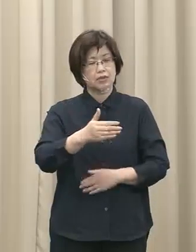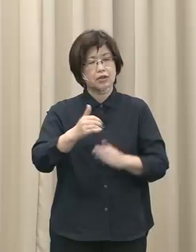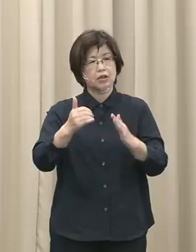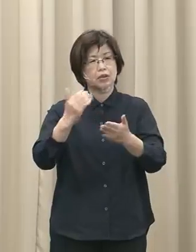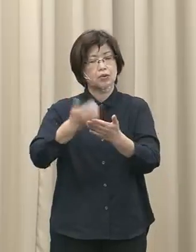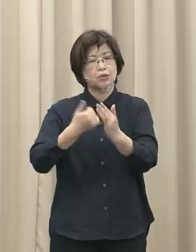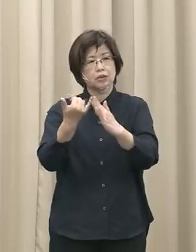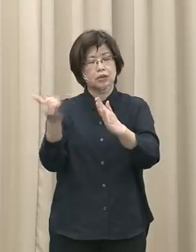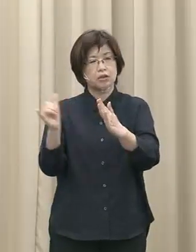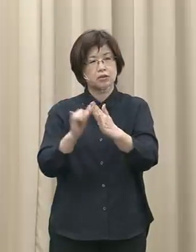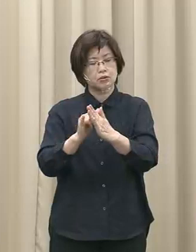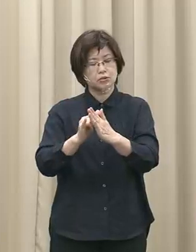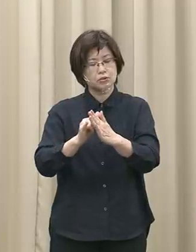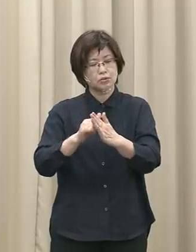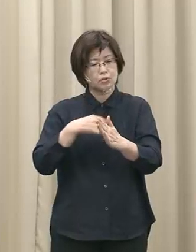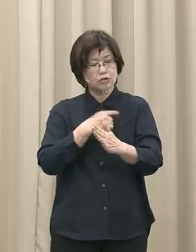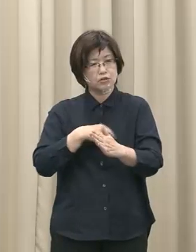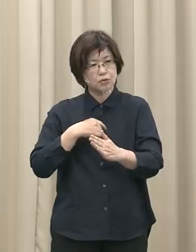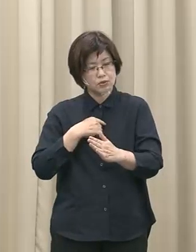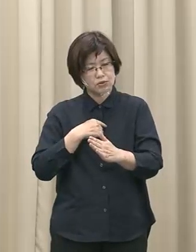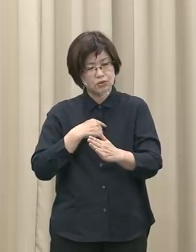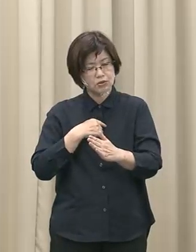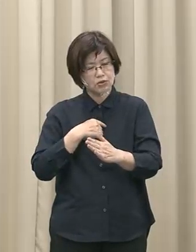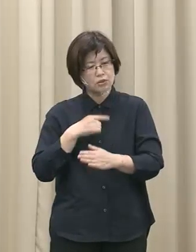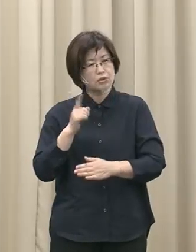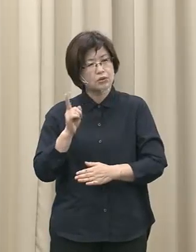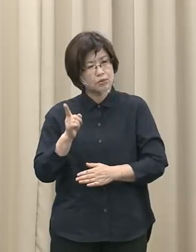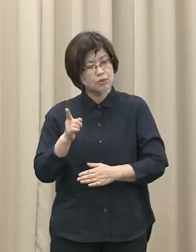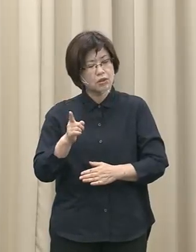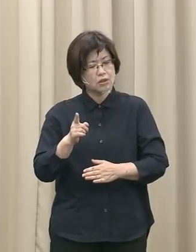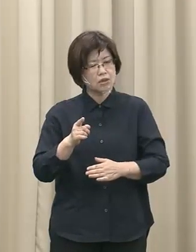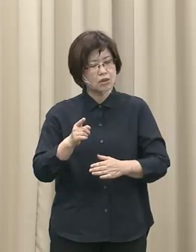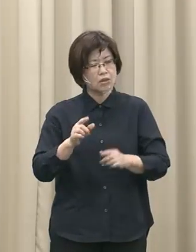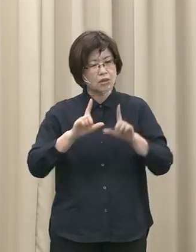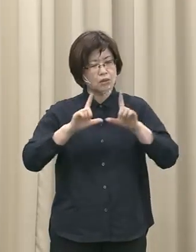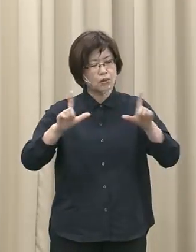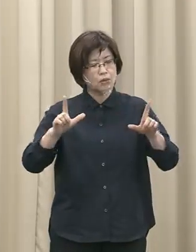なんですが、なぜ遺族は非公表を望んでいるんでしょう